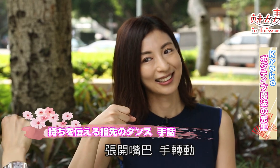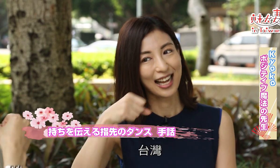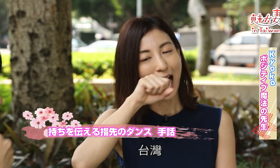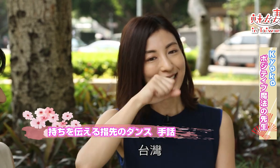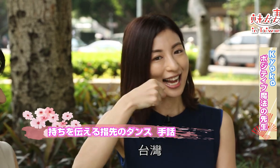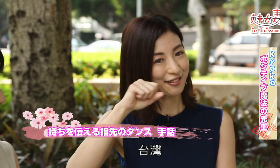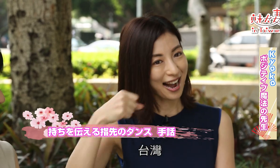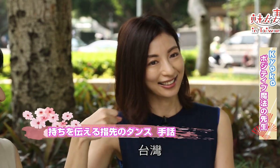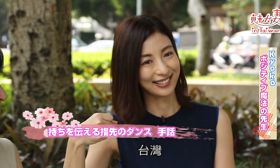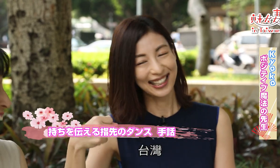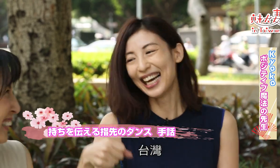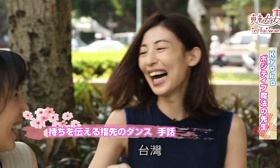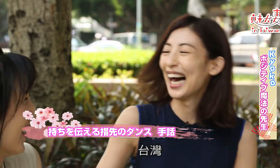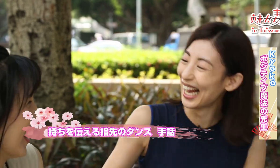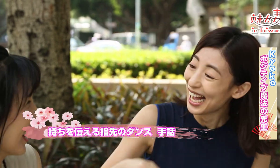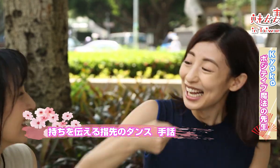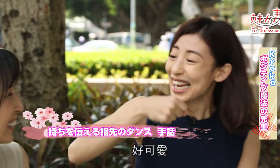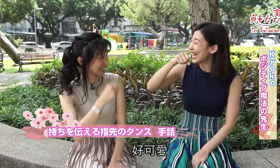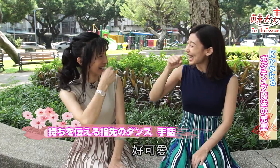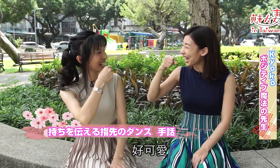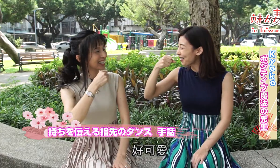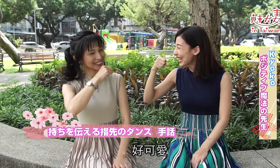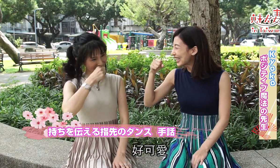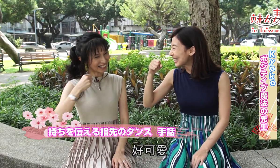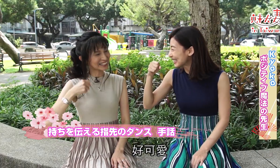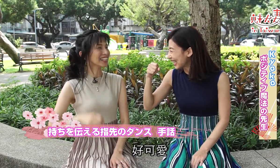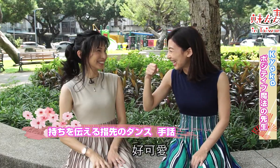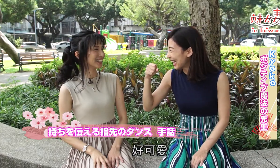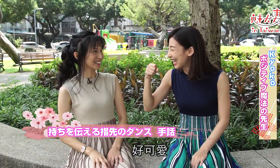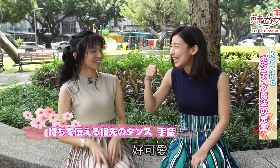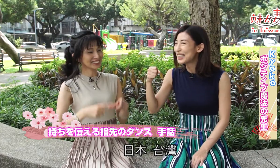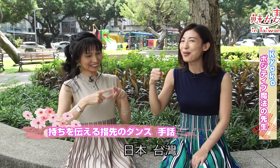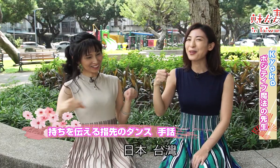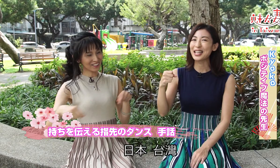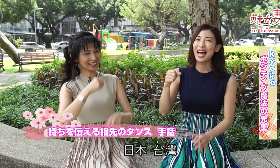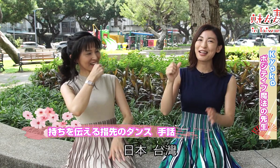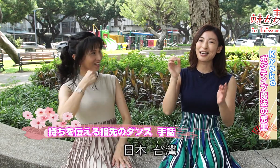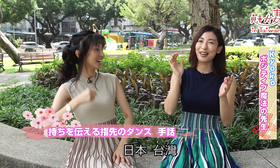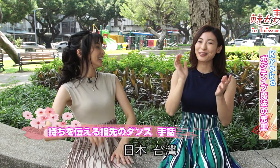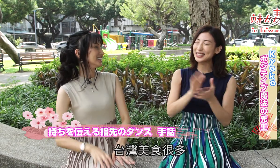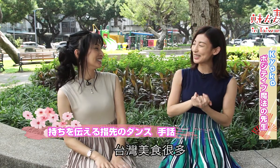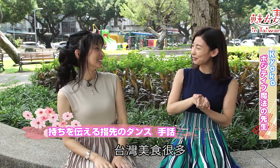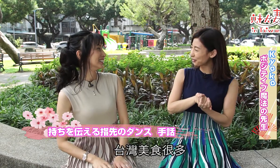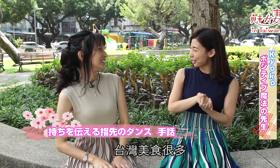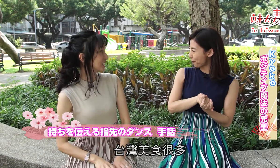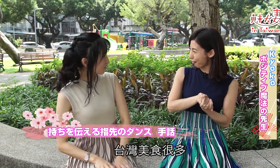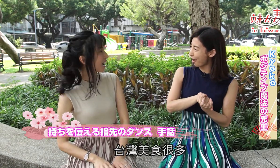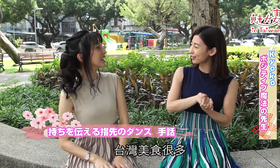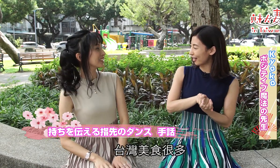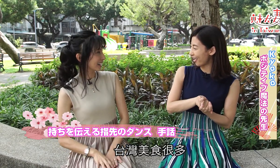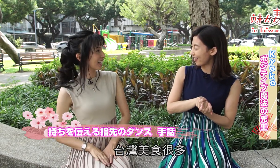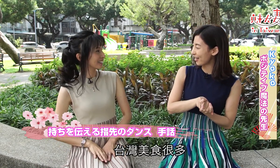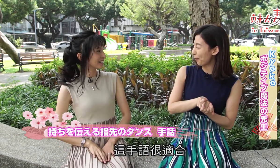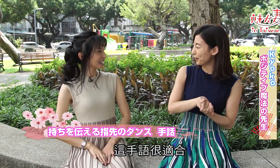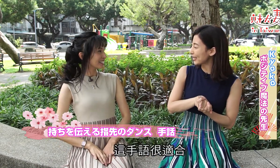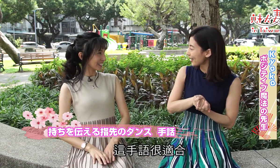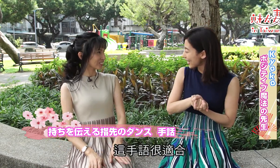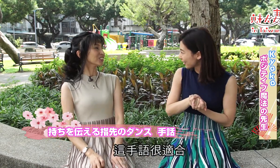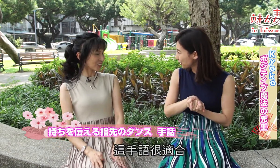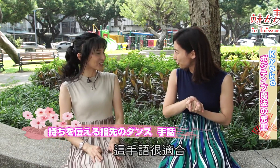台湾。 台湾 可愛くないですか？ 可愛いですね。でも台湾美味しいものがいっぱいあるから、なんかぴったりの手話